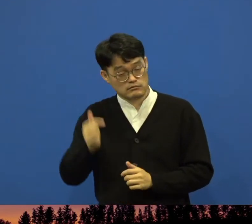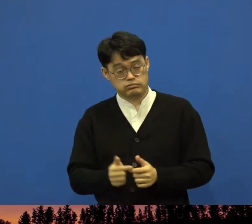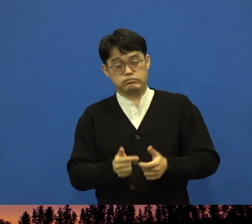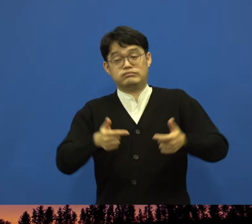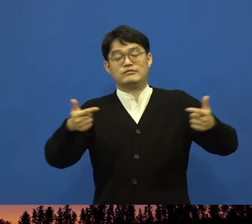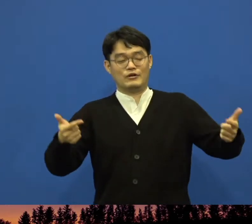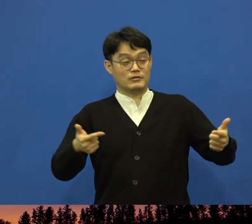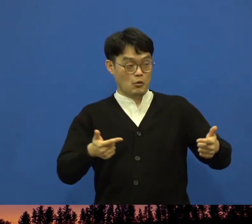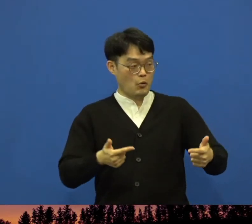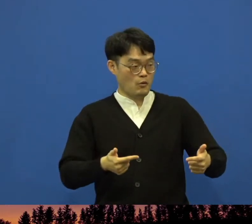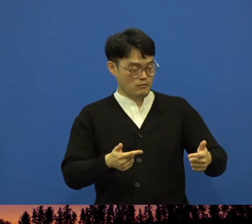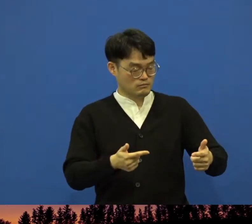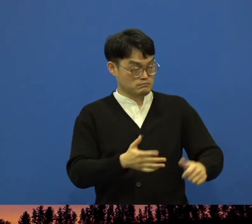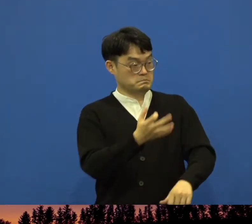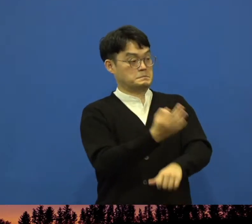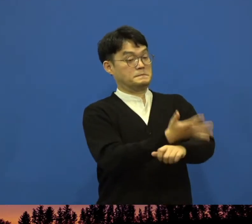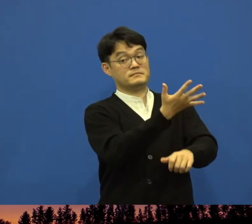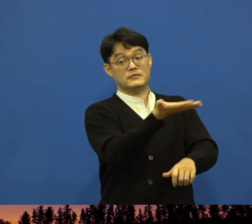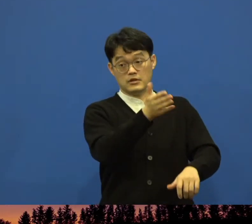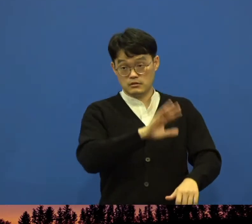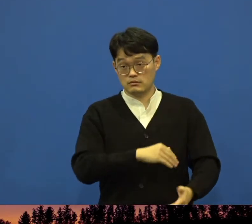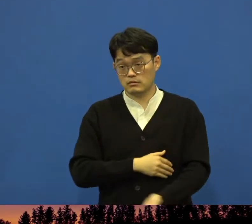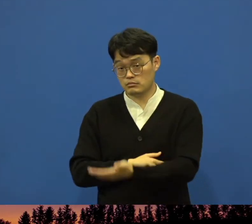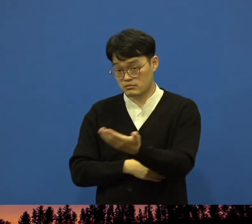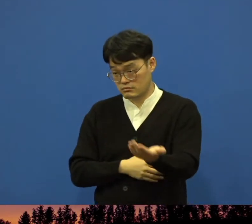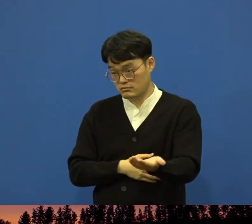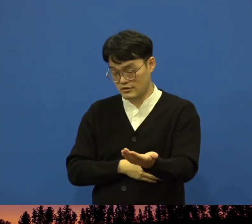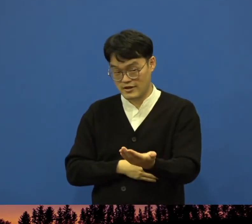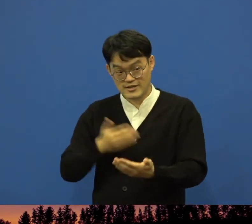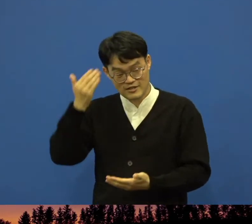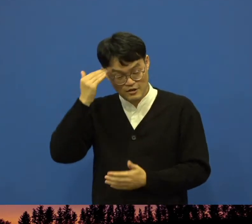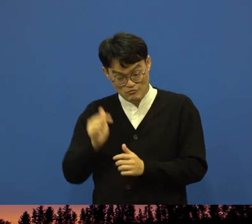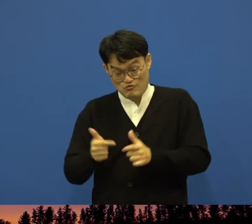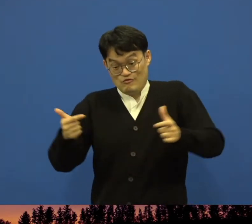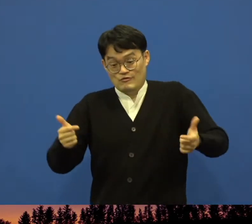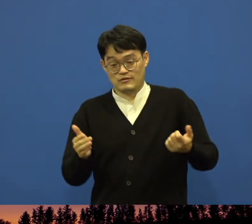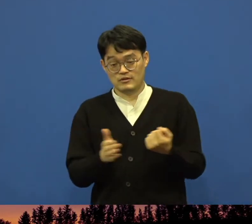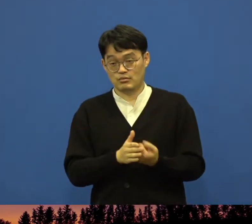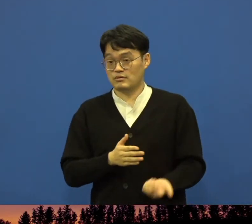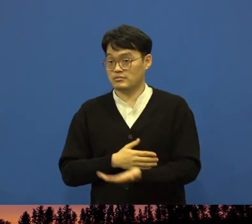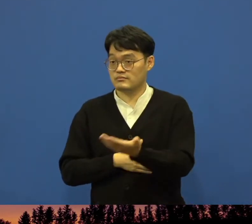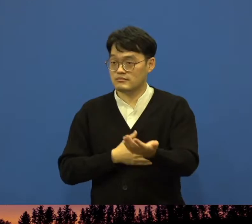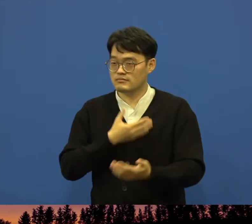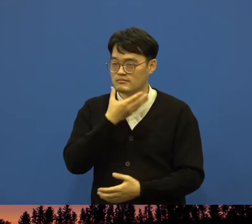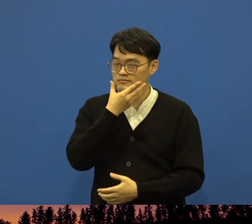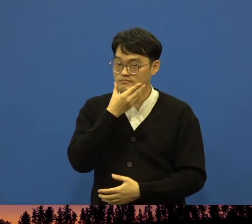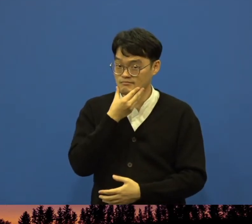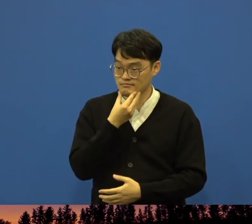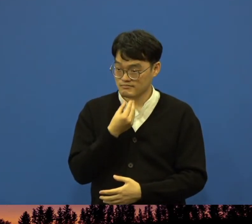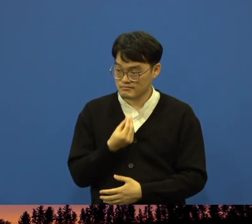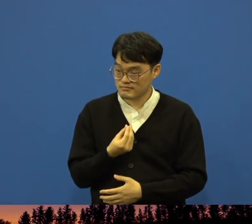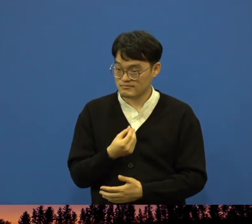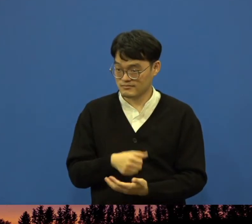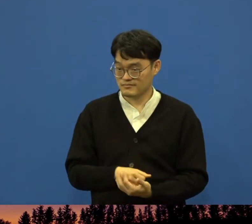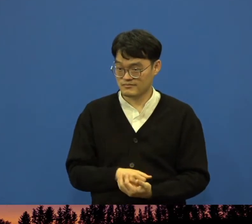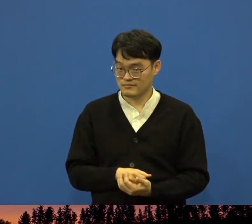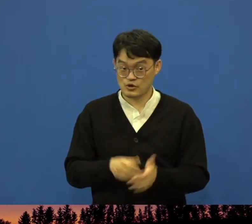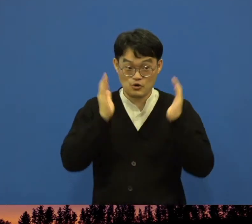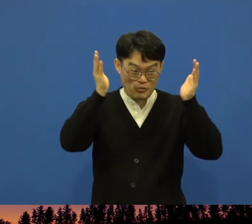편리는 해졌어요. 근데 행복해졌나는 거예요. 이거 물어야 돼, 그죠? 공부는 많이 했는데 더